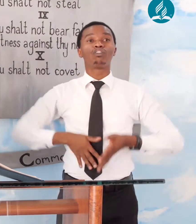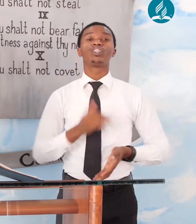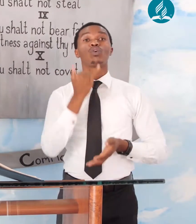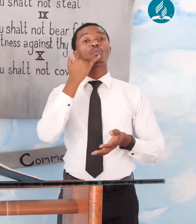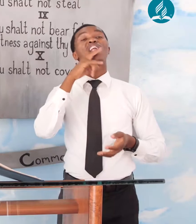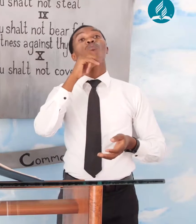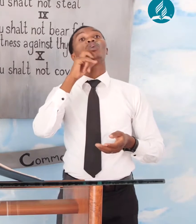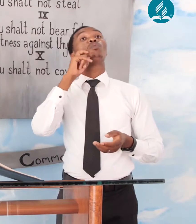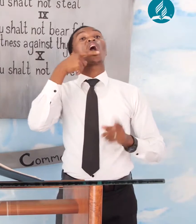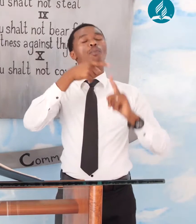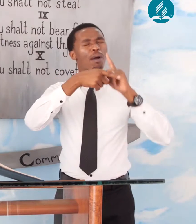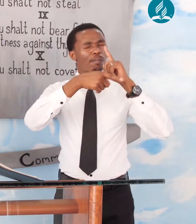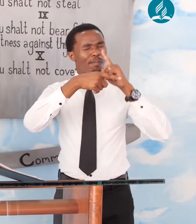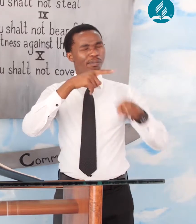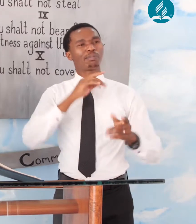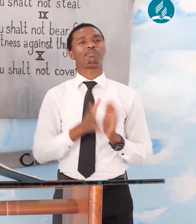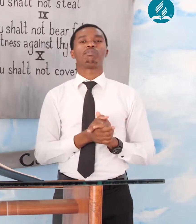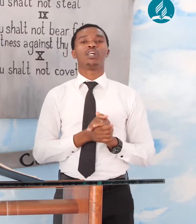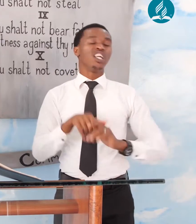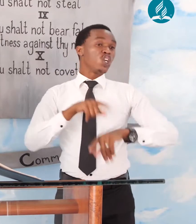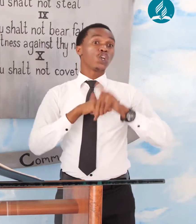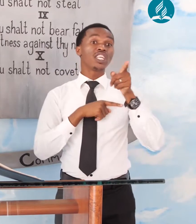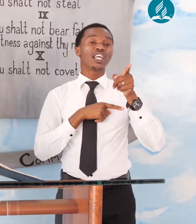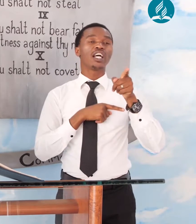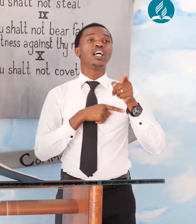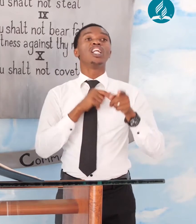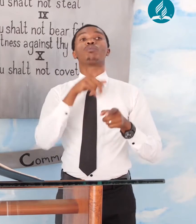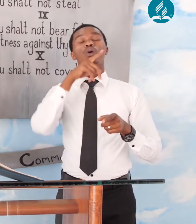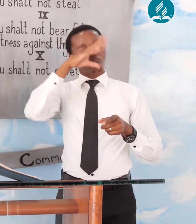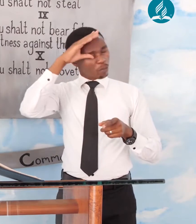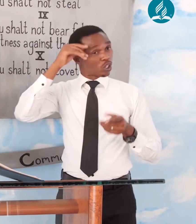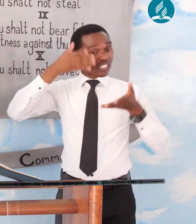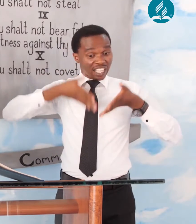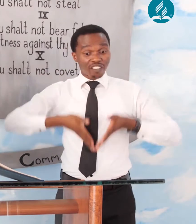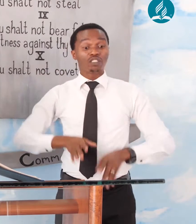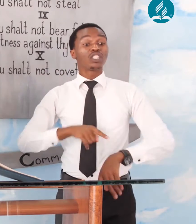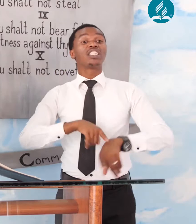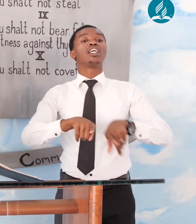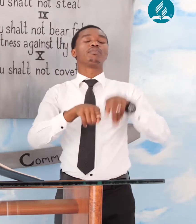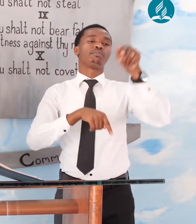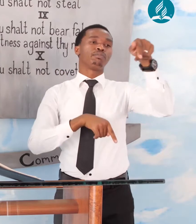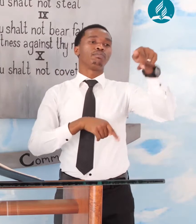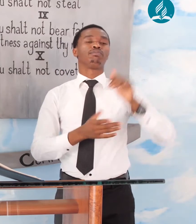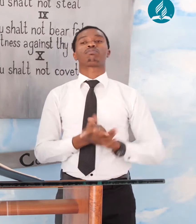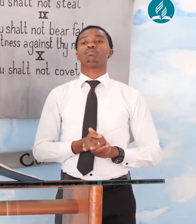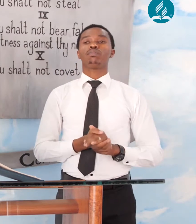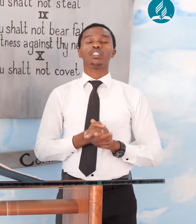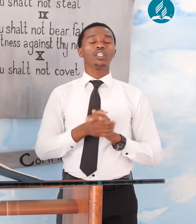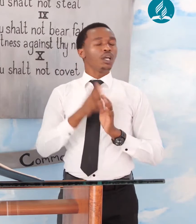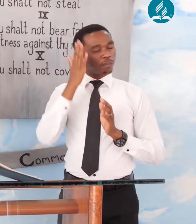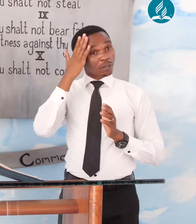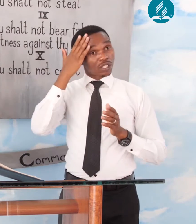akwiye kwicwa icyo gihe nicyo Mose yavutsemo uko yavutse